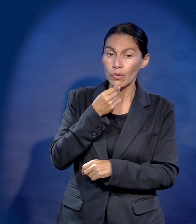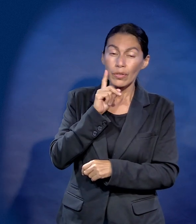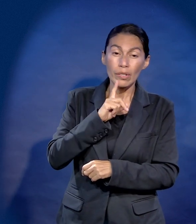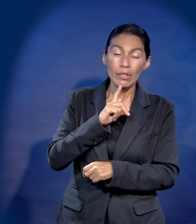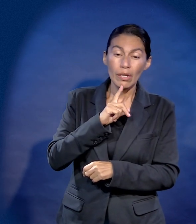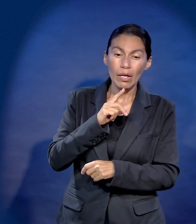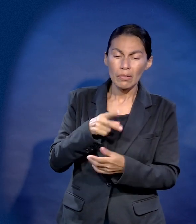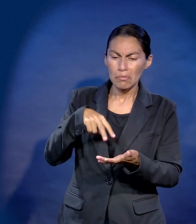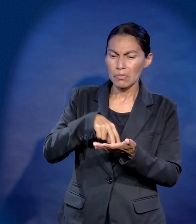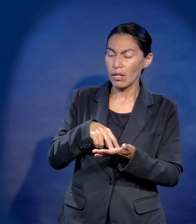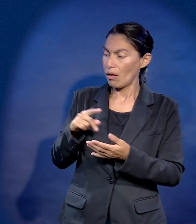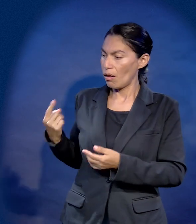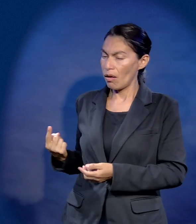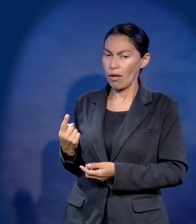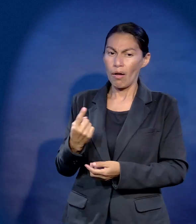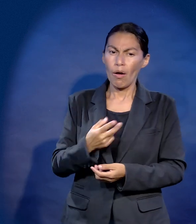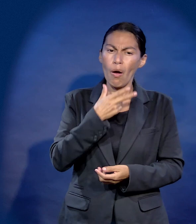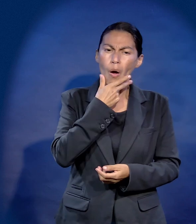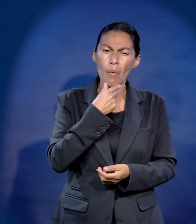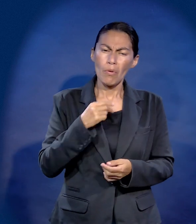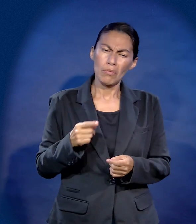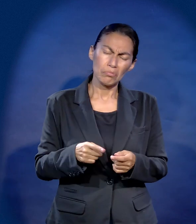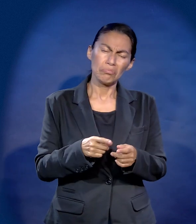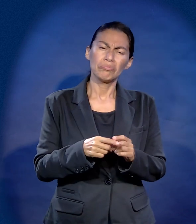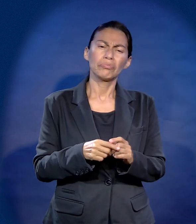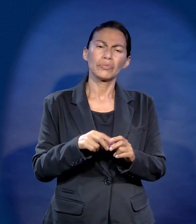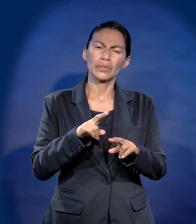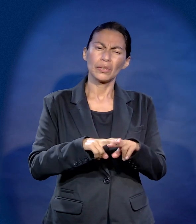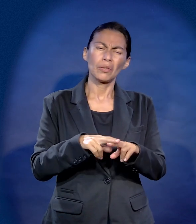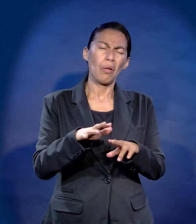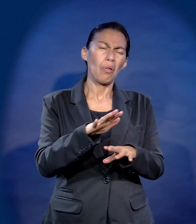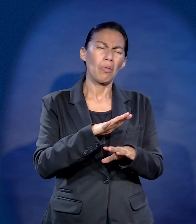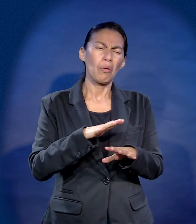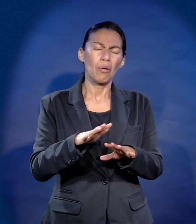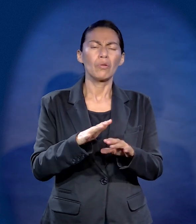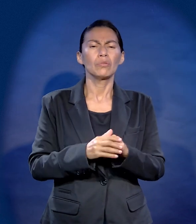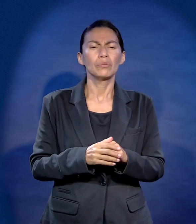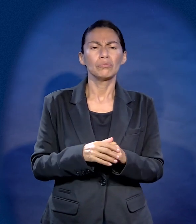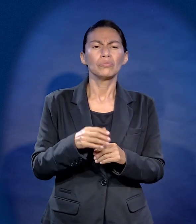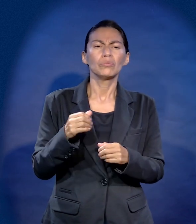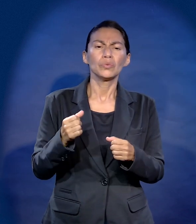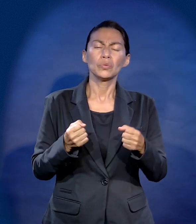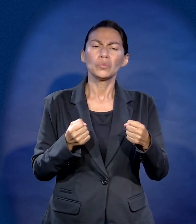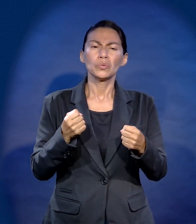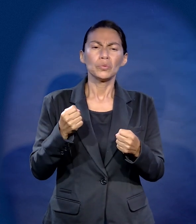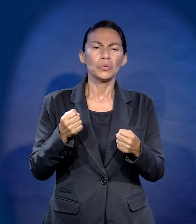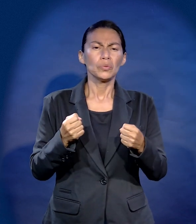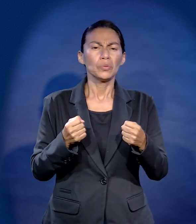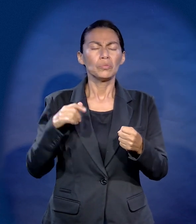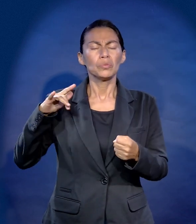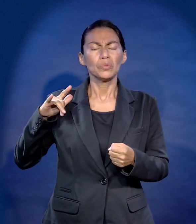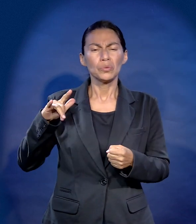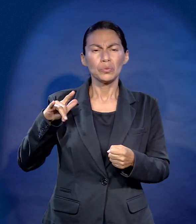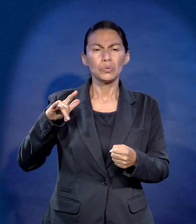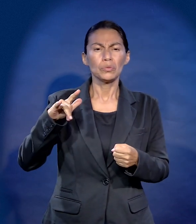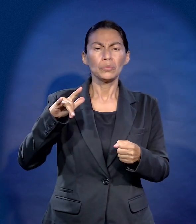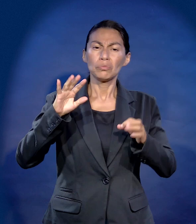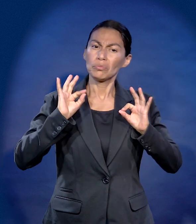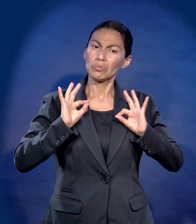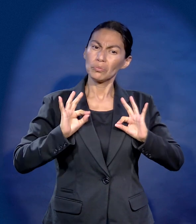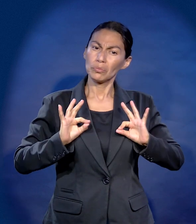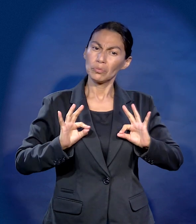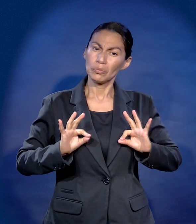levanta y se sube Eldar. Eldar ahora está en control del timón. Mientras los pasajeros, tranquilos de la vida, ignorando todo,